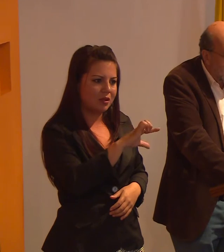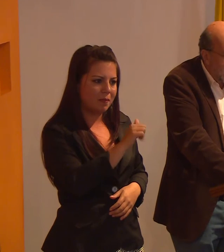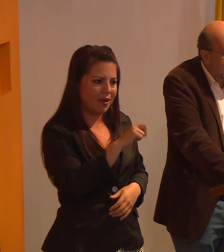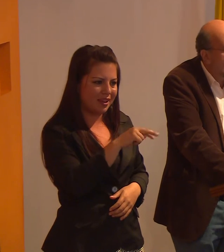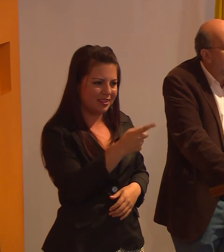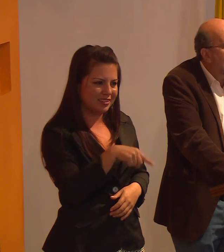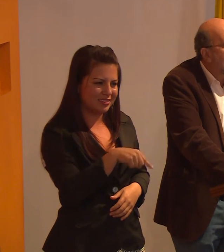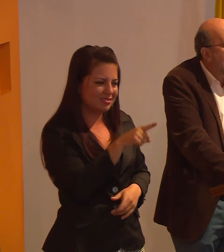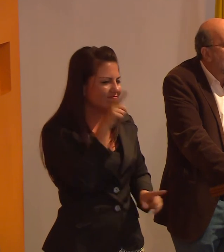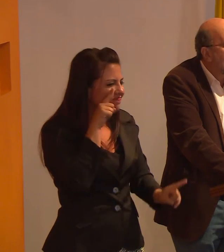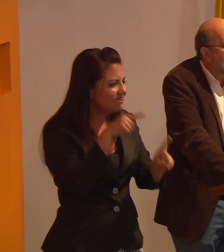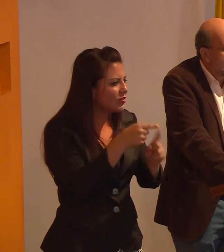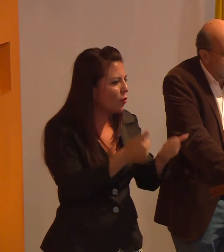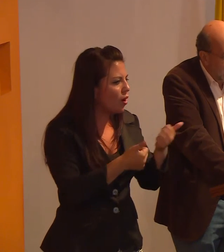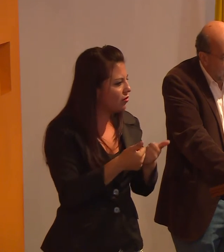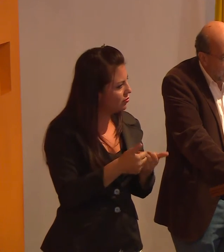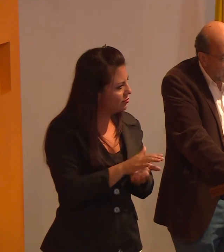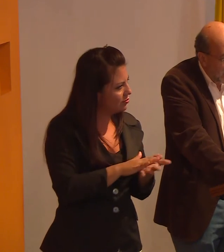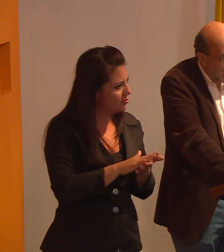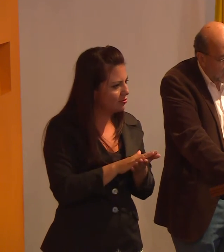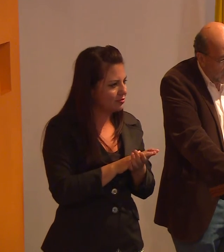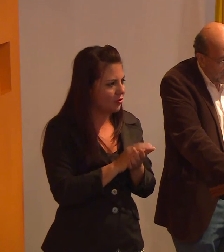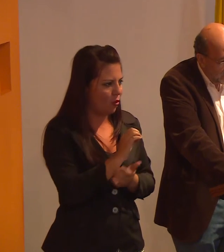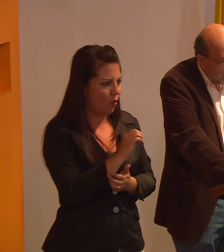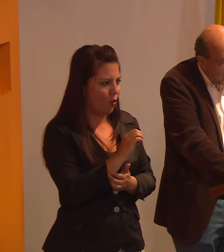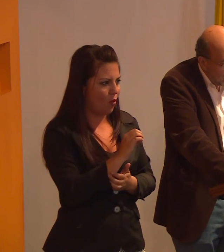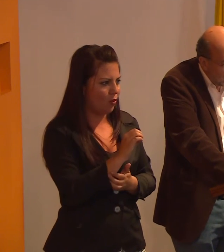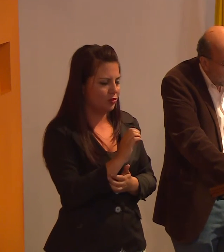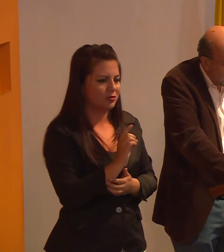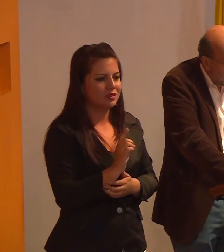la recreación familiar y el descanso.